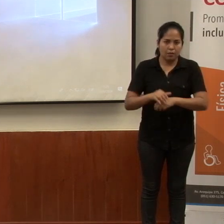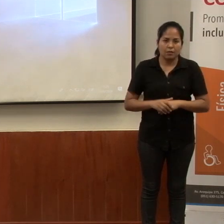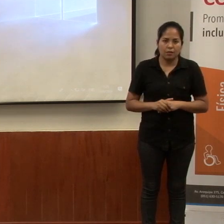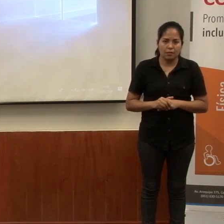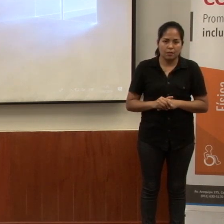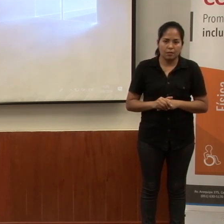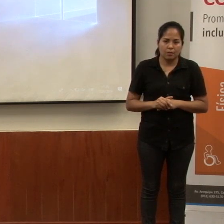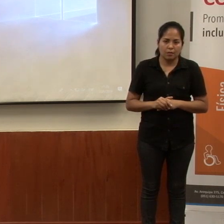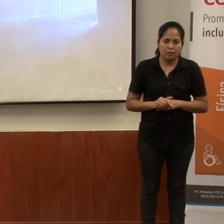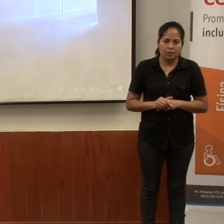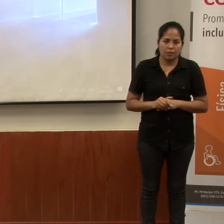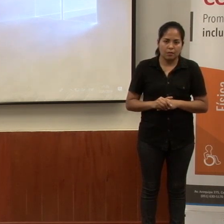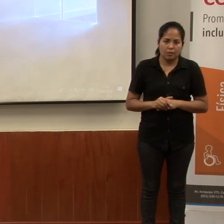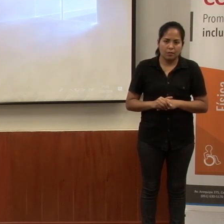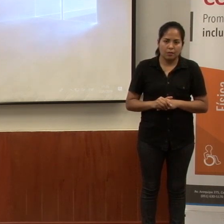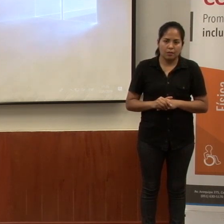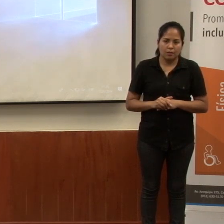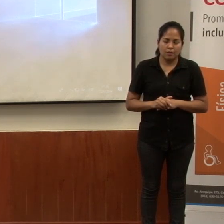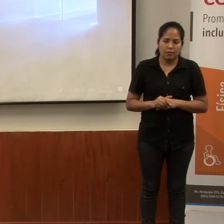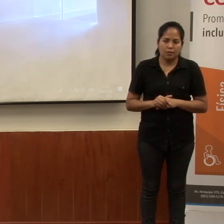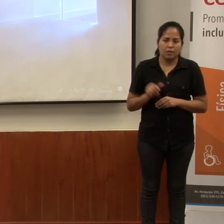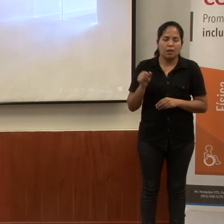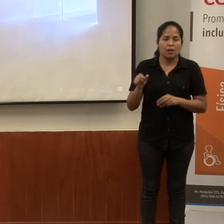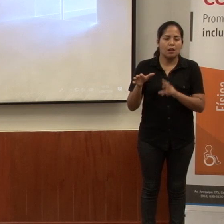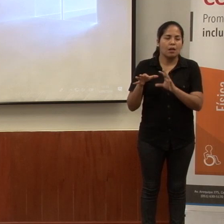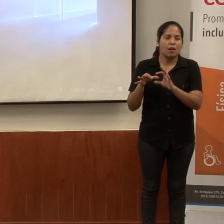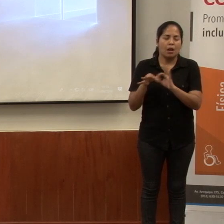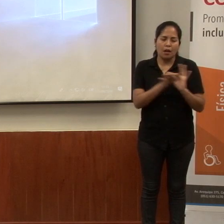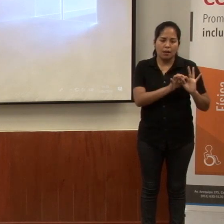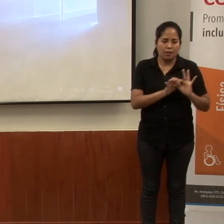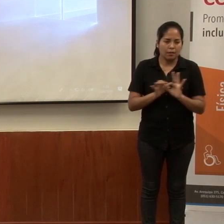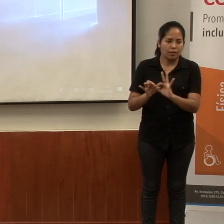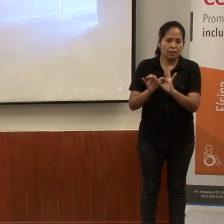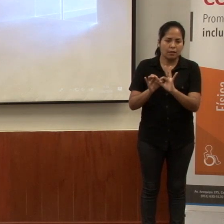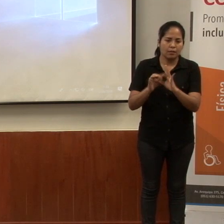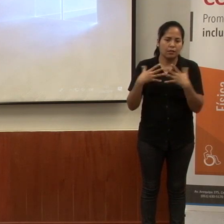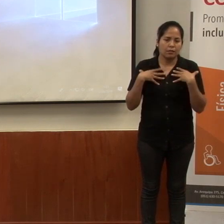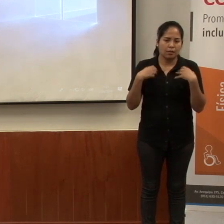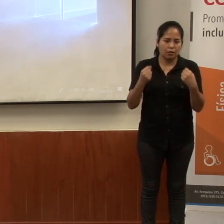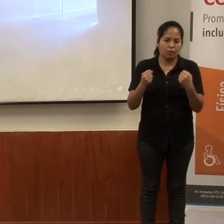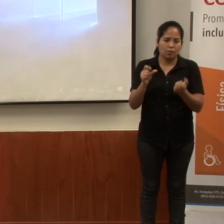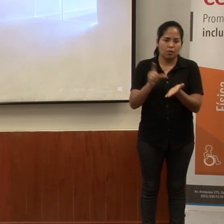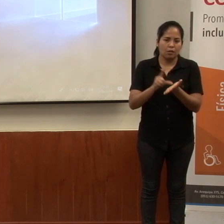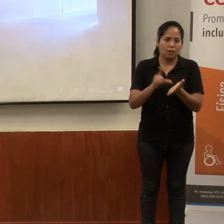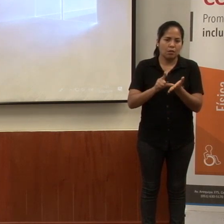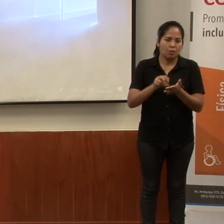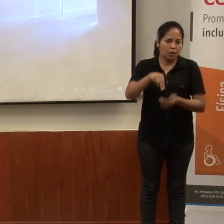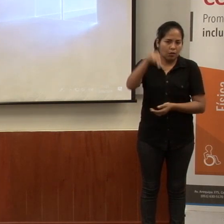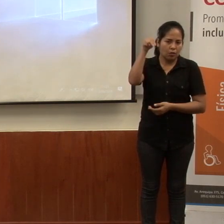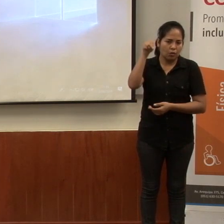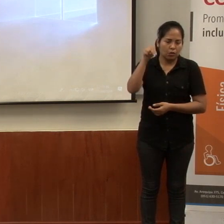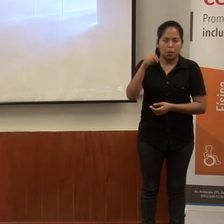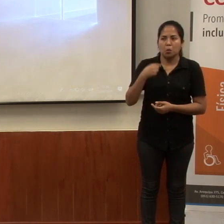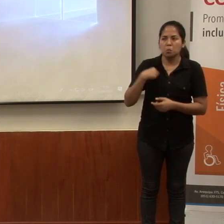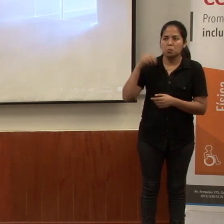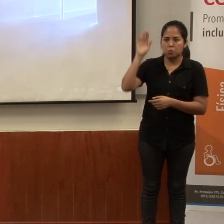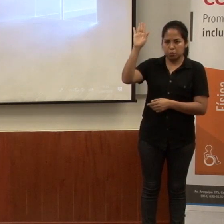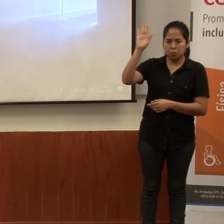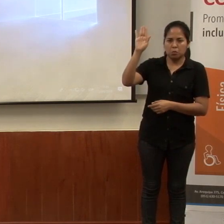o sea, la red de salud de Lima Norte, fue la primera que dijo, yo